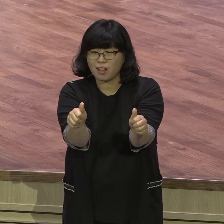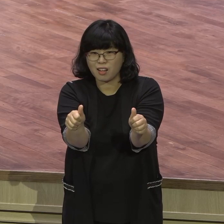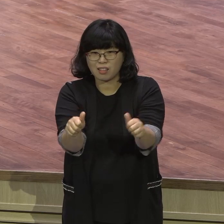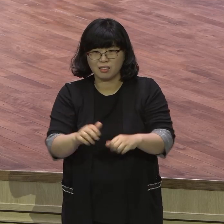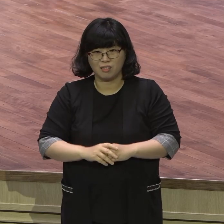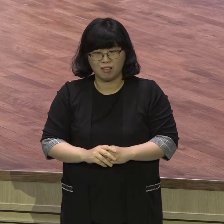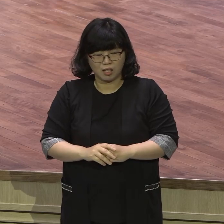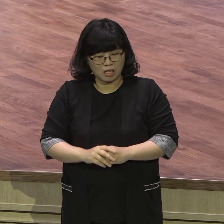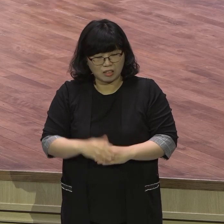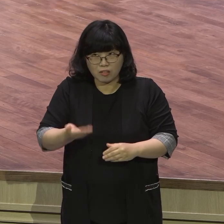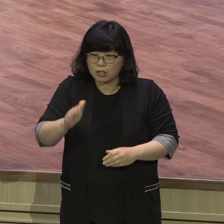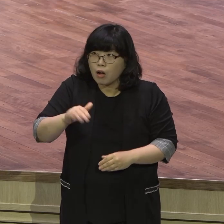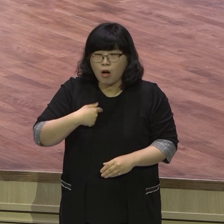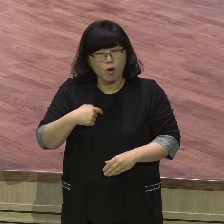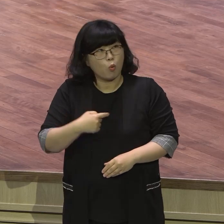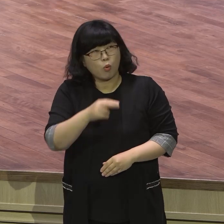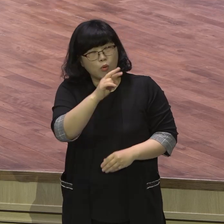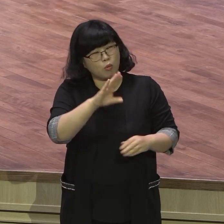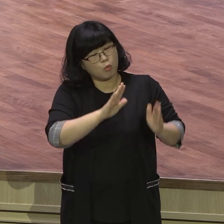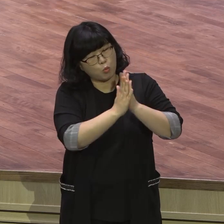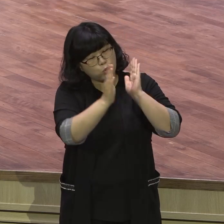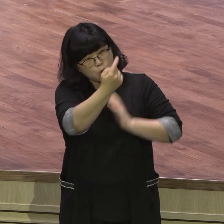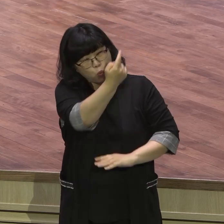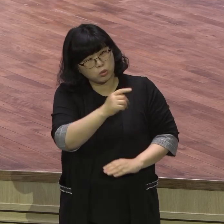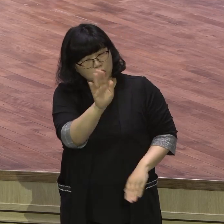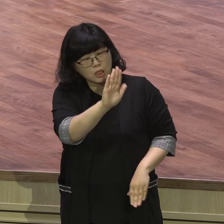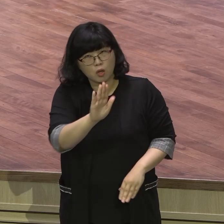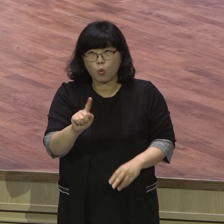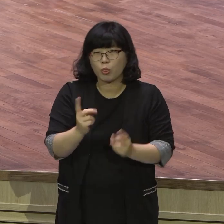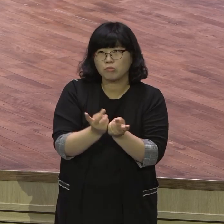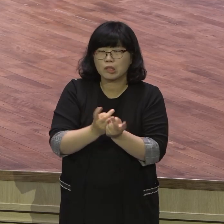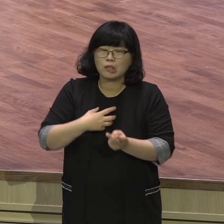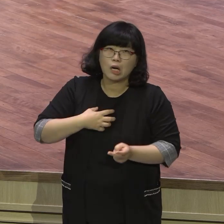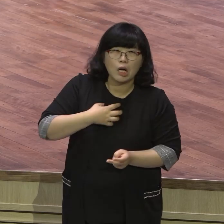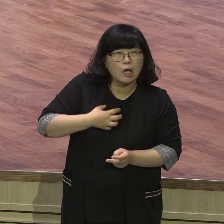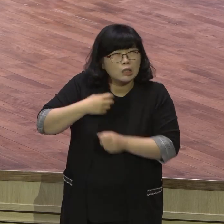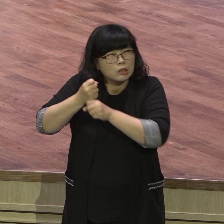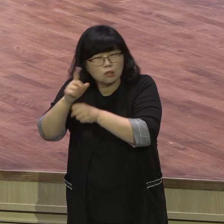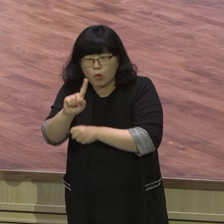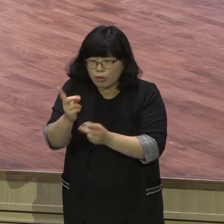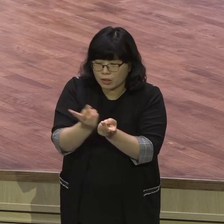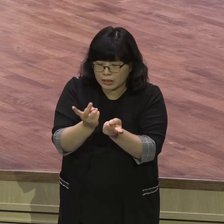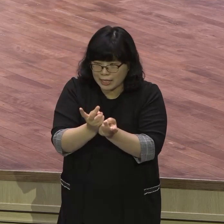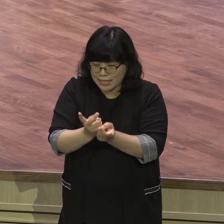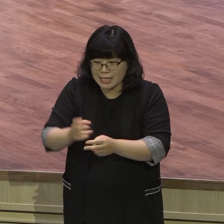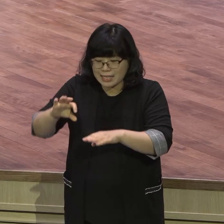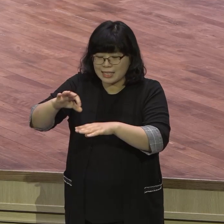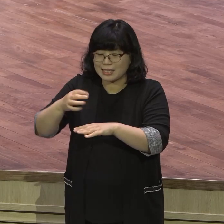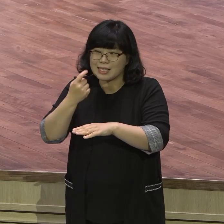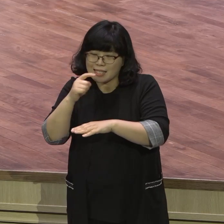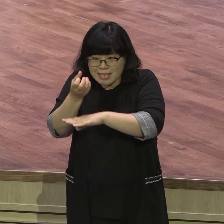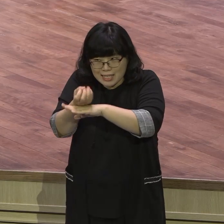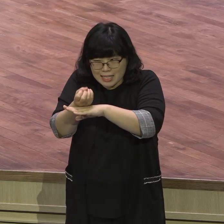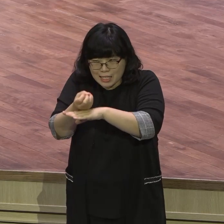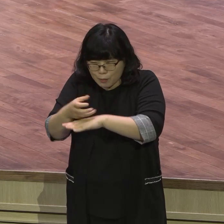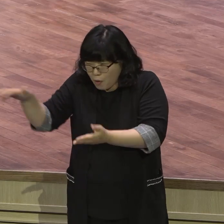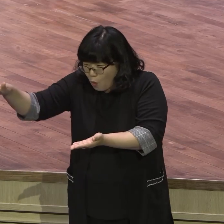금송아지를 금송아지 우상을 그렇게 만드는 배은망덕한